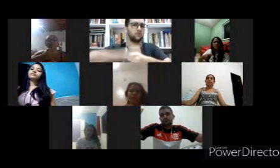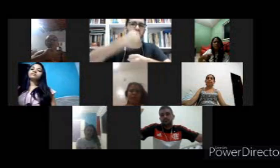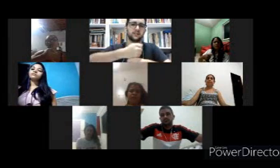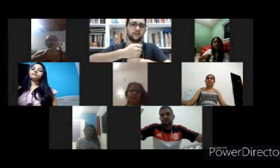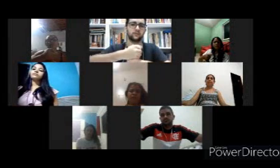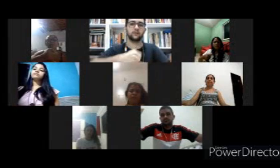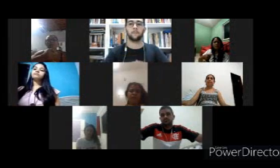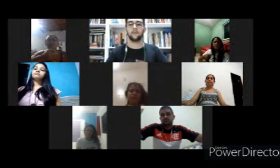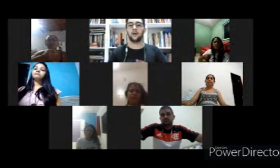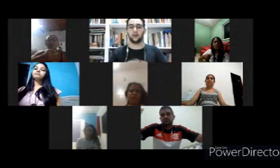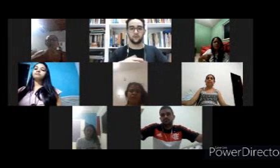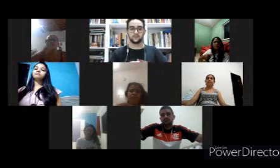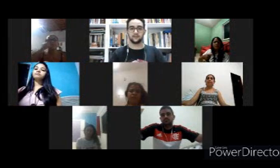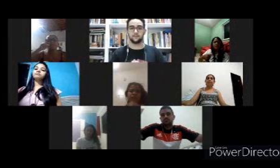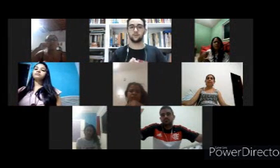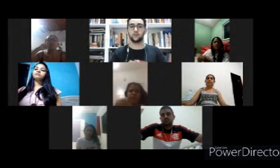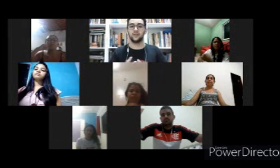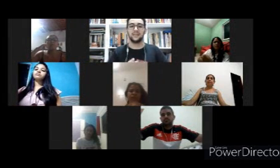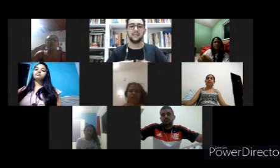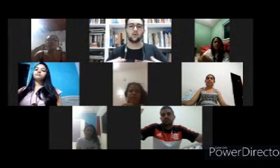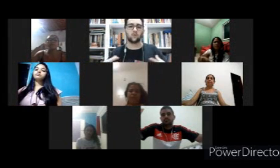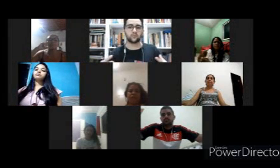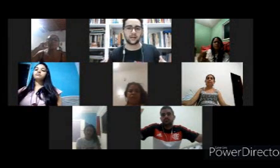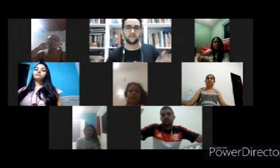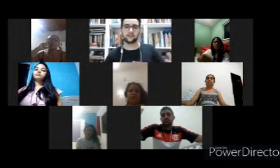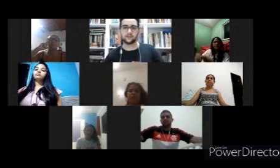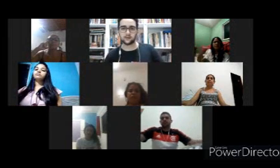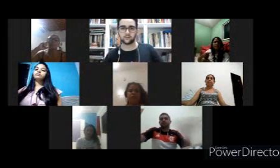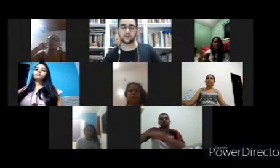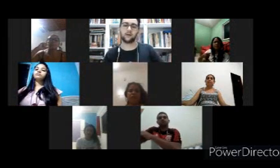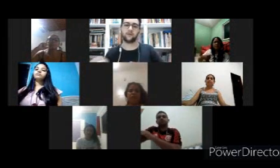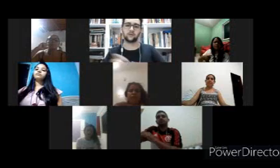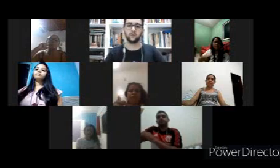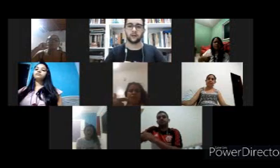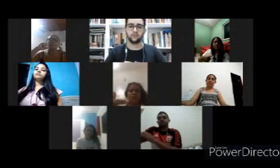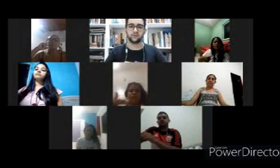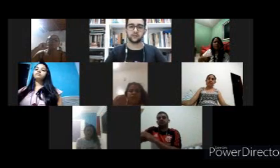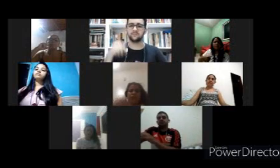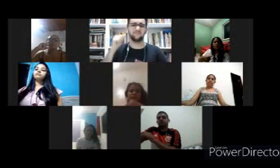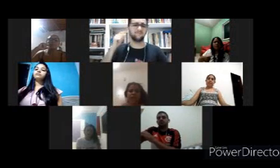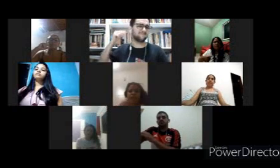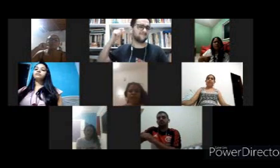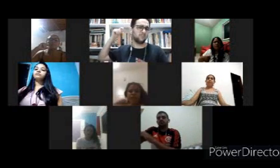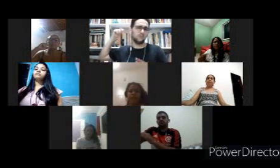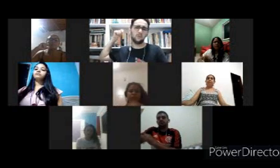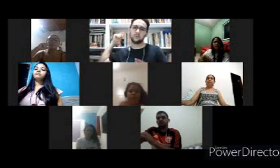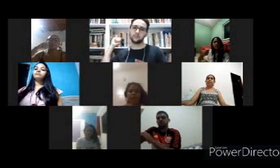2 anos. Aí eu faço assim, mas quando são incontáveis anos, aí eu faço como na música. Muito tempo